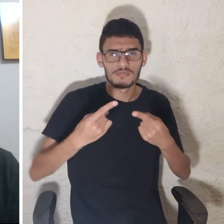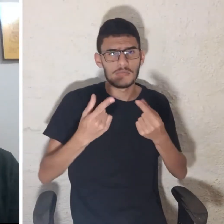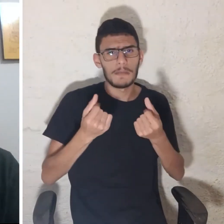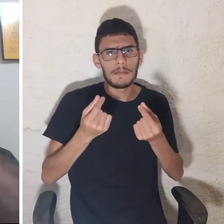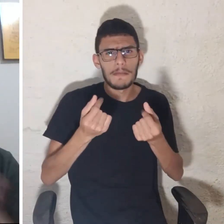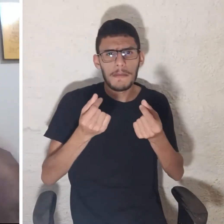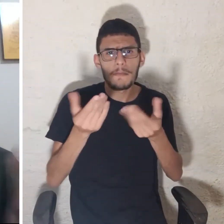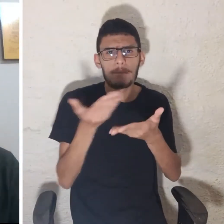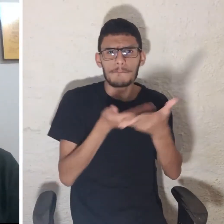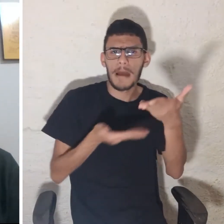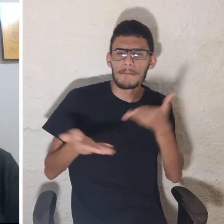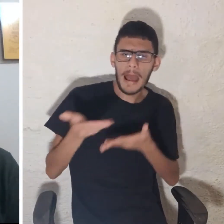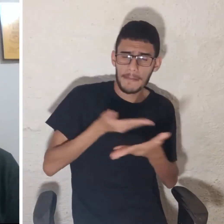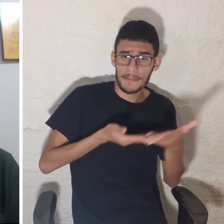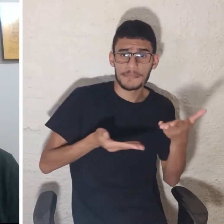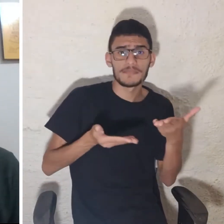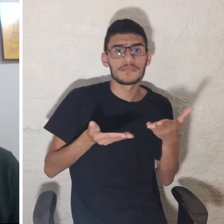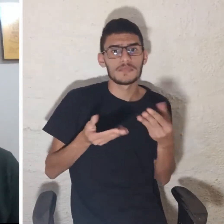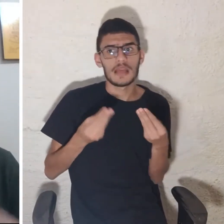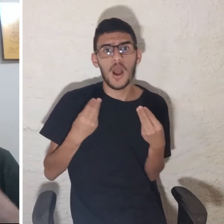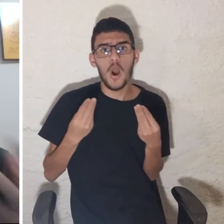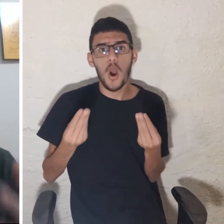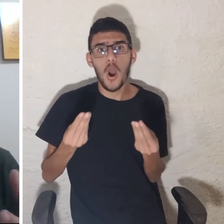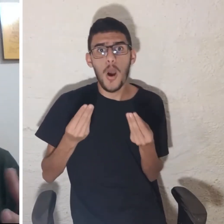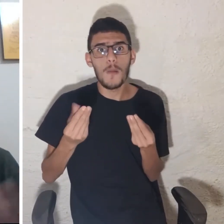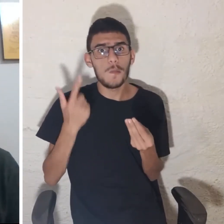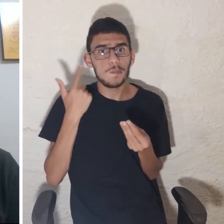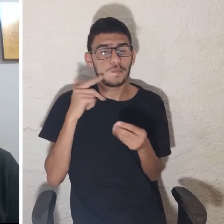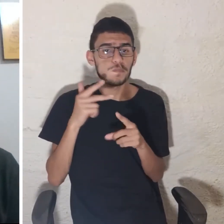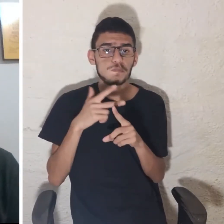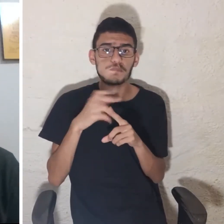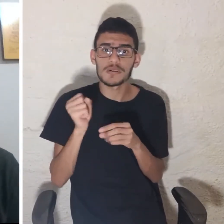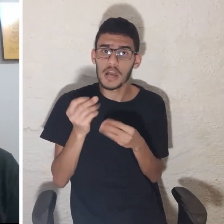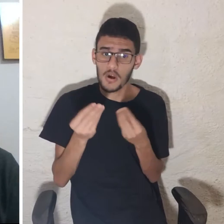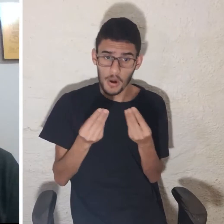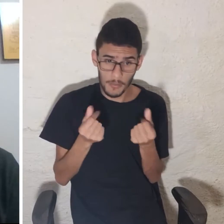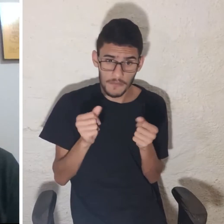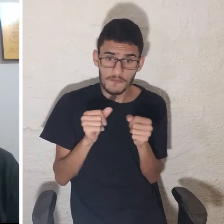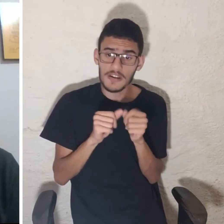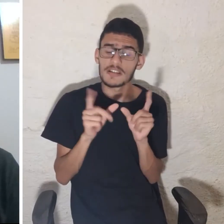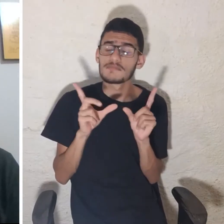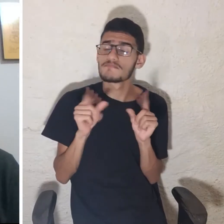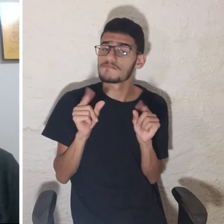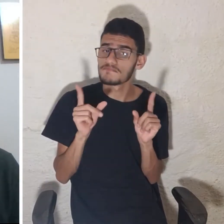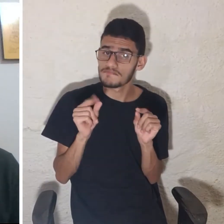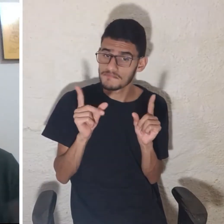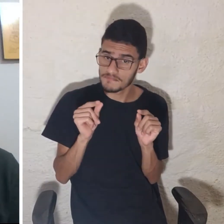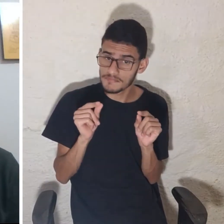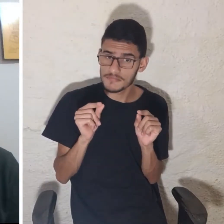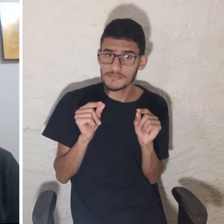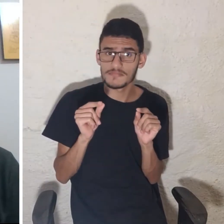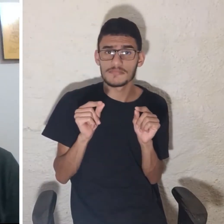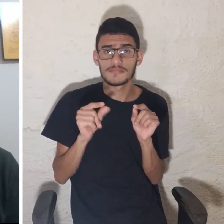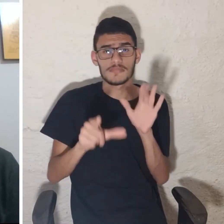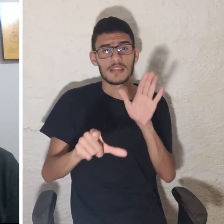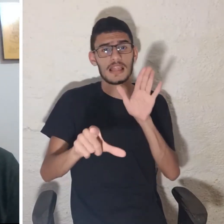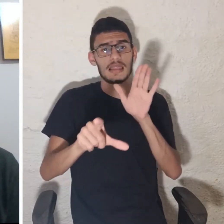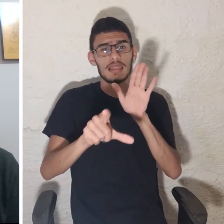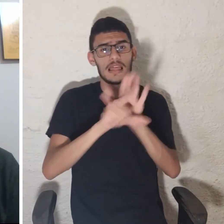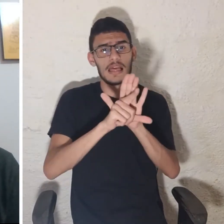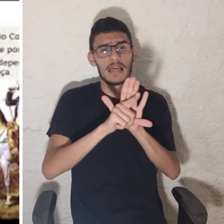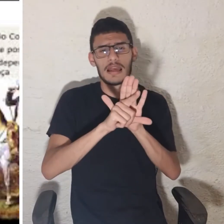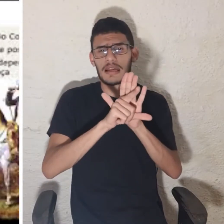principalmente econômica, entre os dois países. E para derrotar o seu inimigo, o que o Napoleão fez? Ele decretou uma coisa chamada